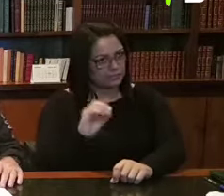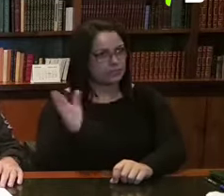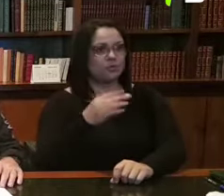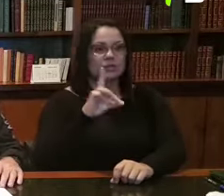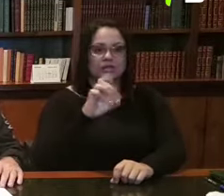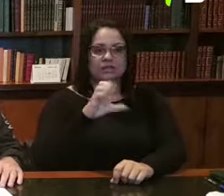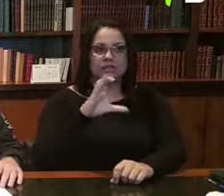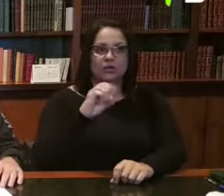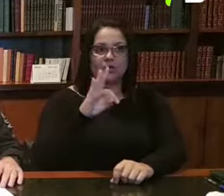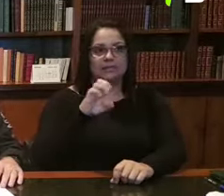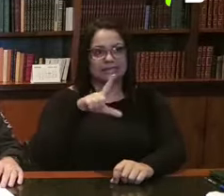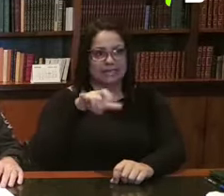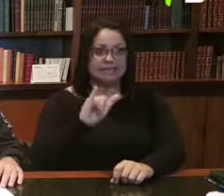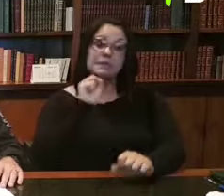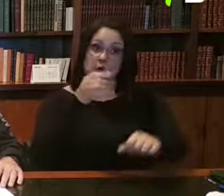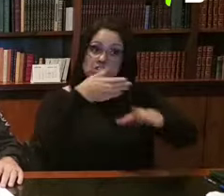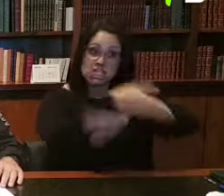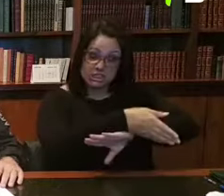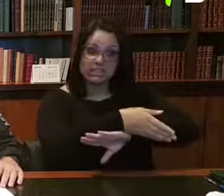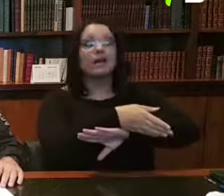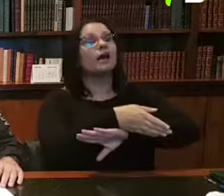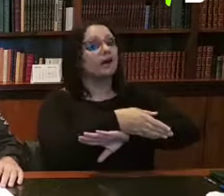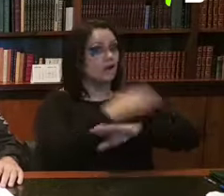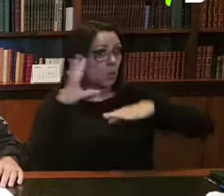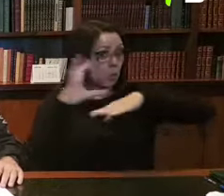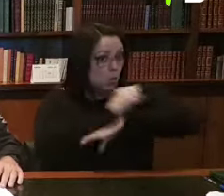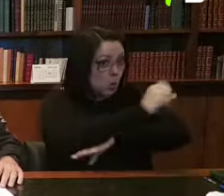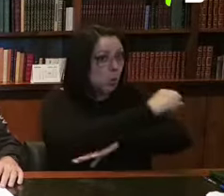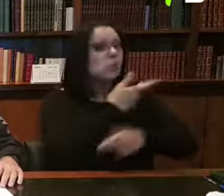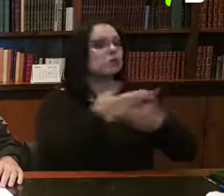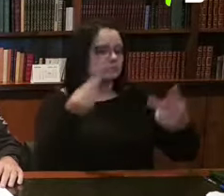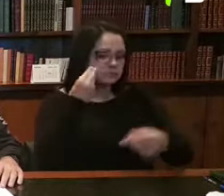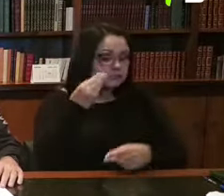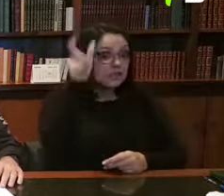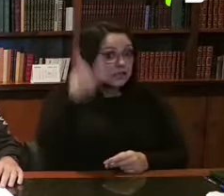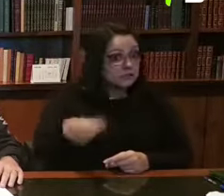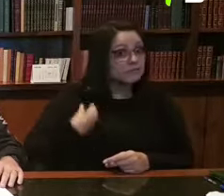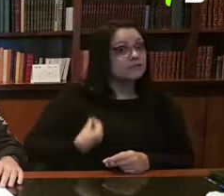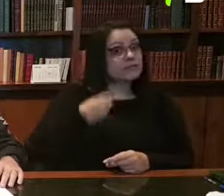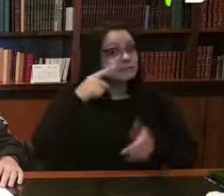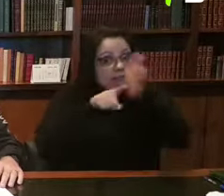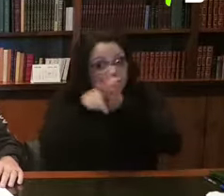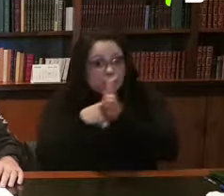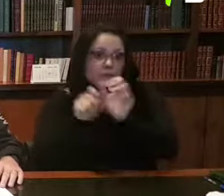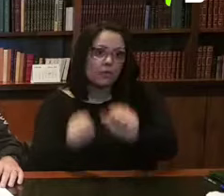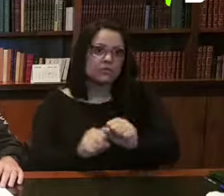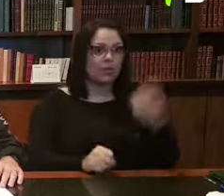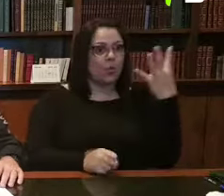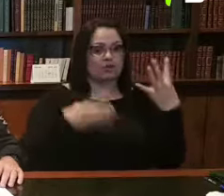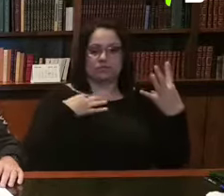currículo a sua vida e obviamente uma escolha muito difícil de 14 ver que se apresentavam voluntários